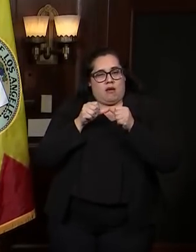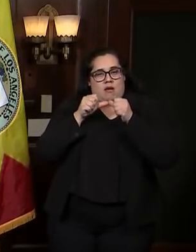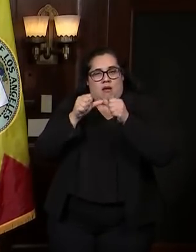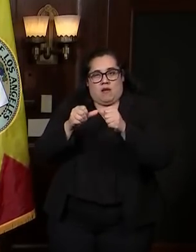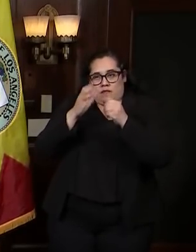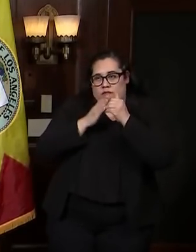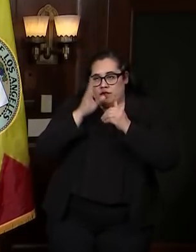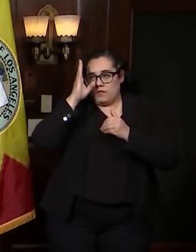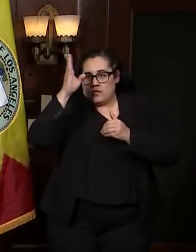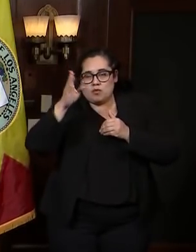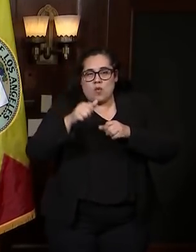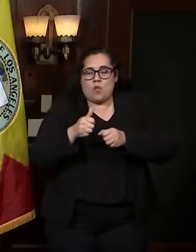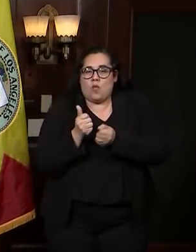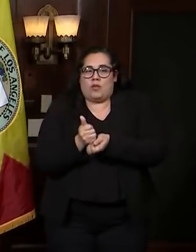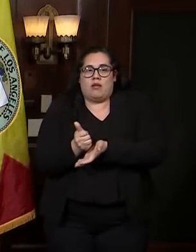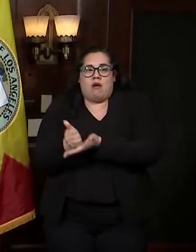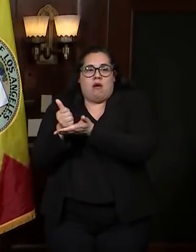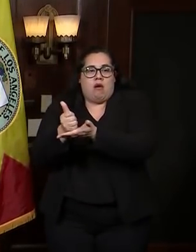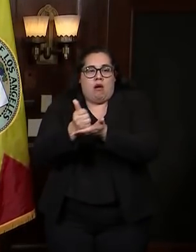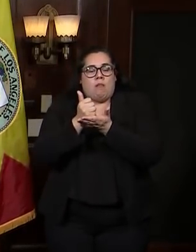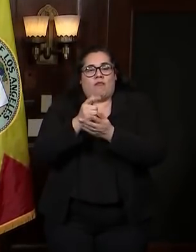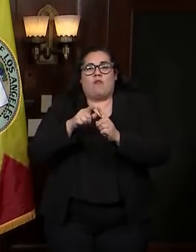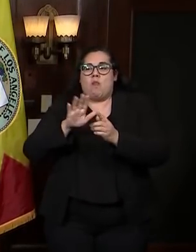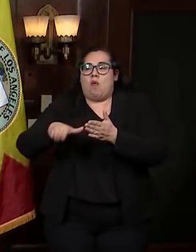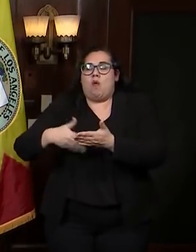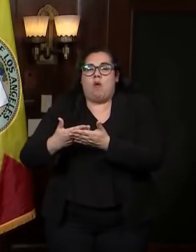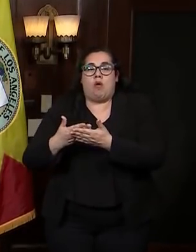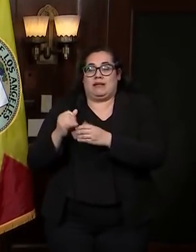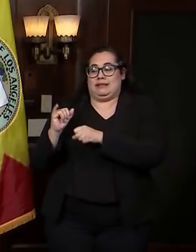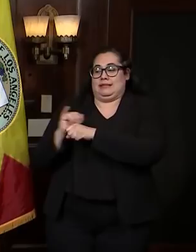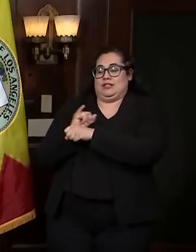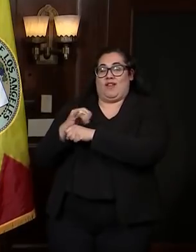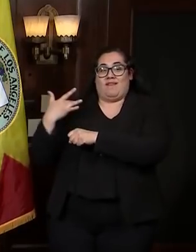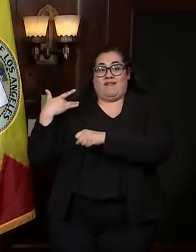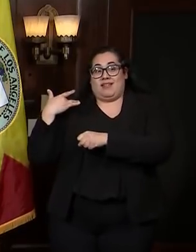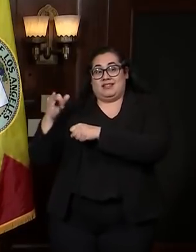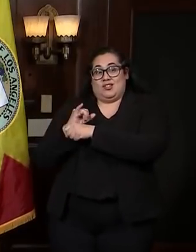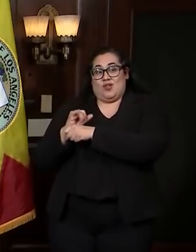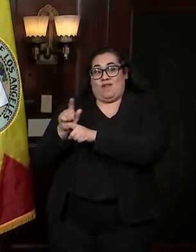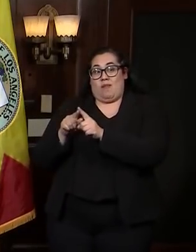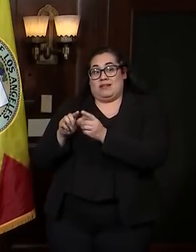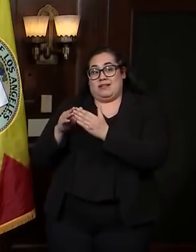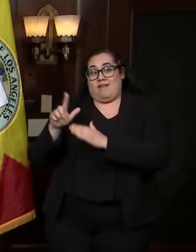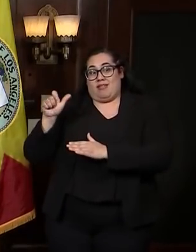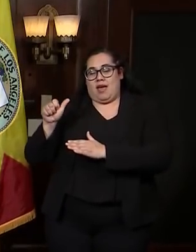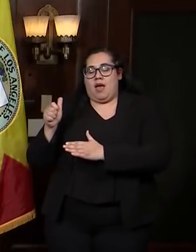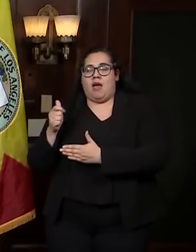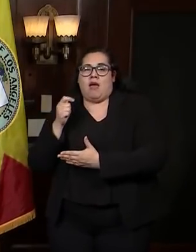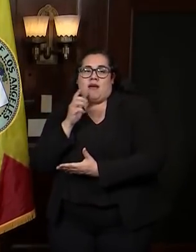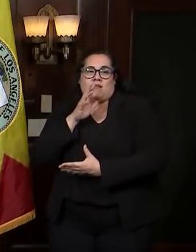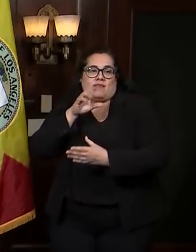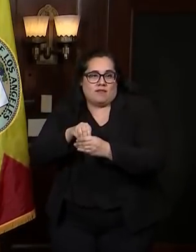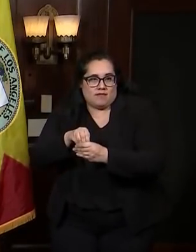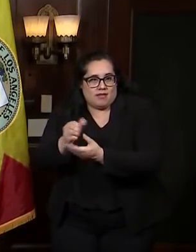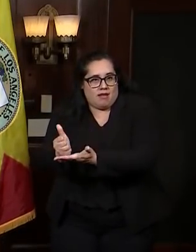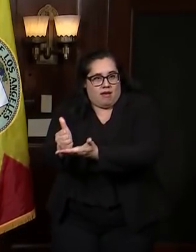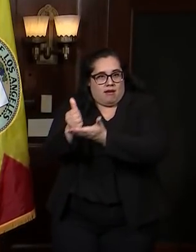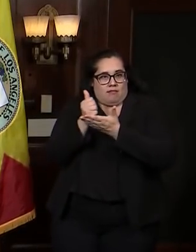adelante con la ayuda de todos y la industria de moda de Los Ángeles está presente para